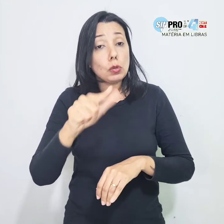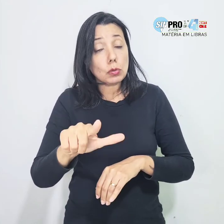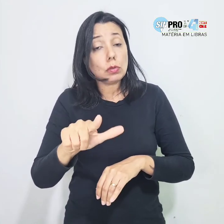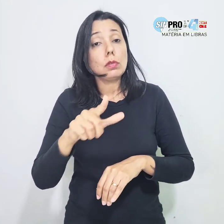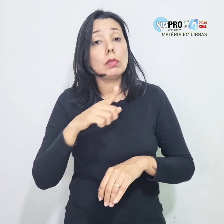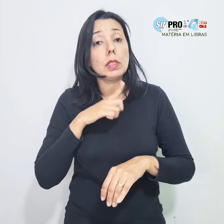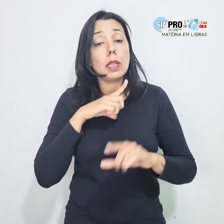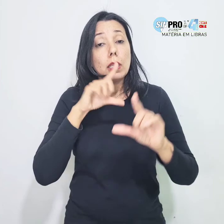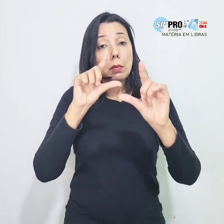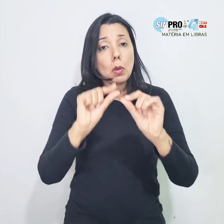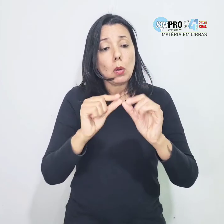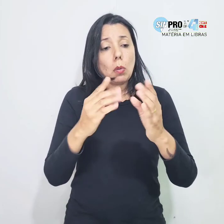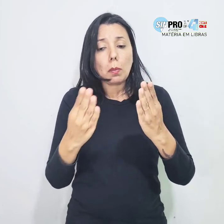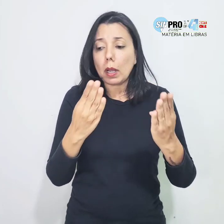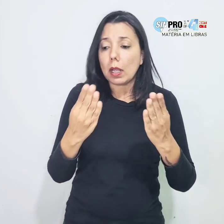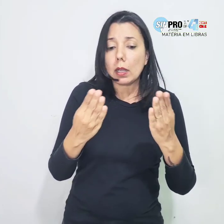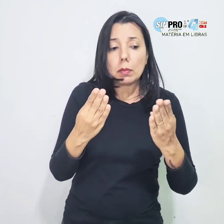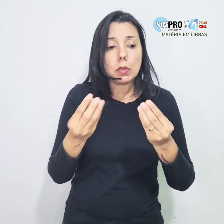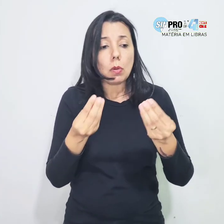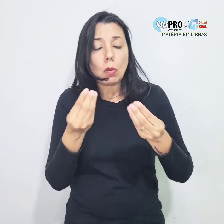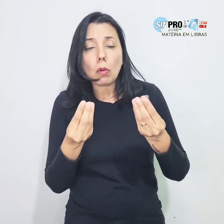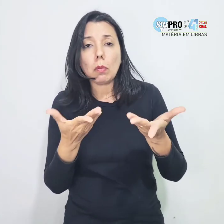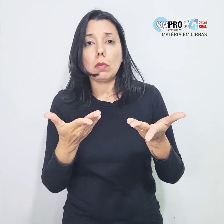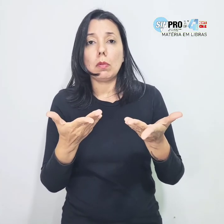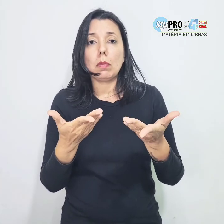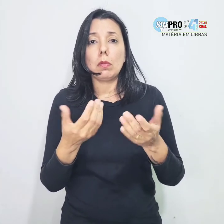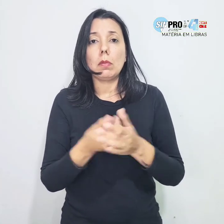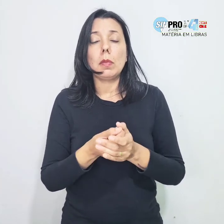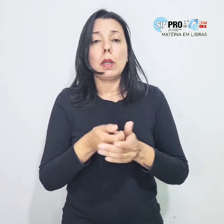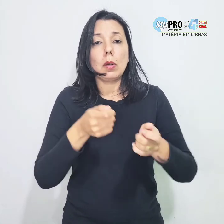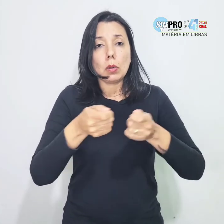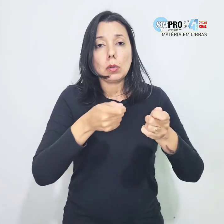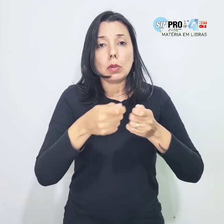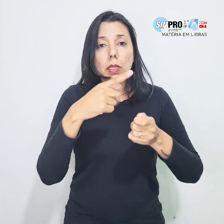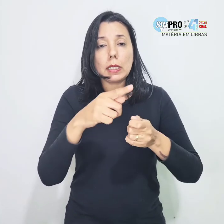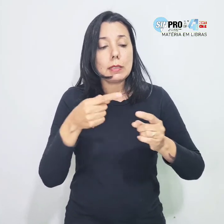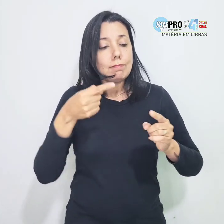poucos parâmetros e convicções para lidar com esse desafio.